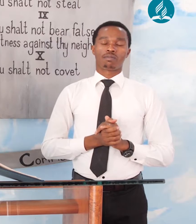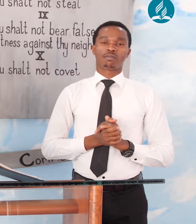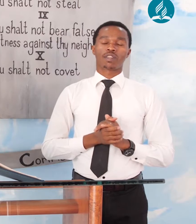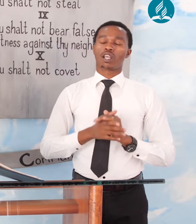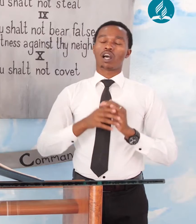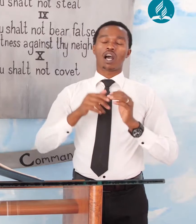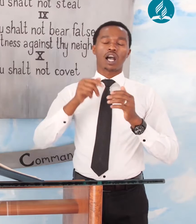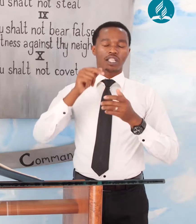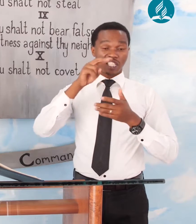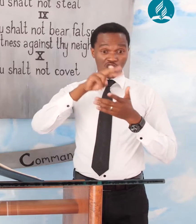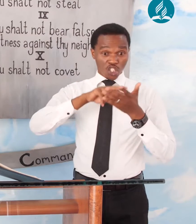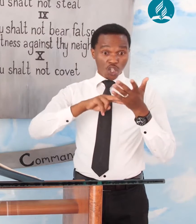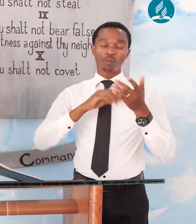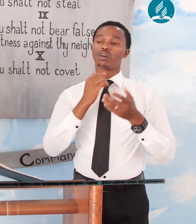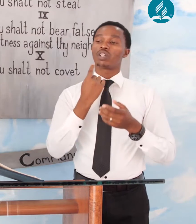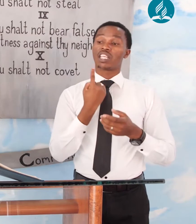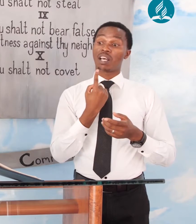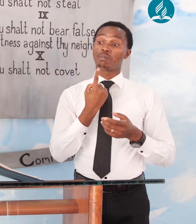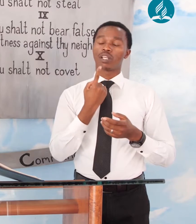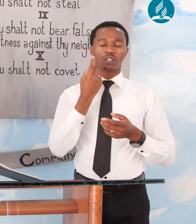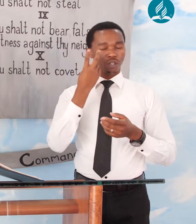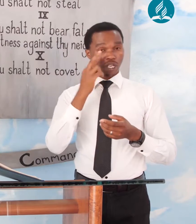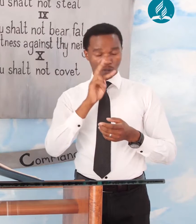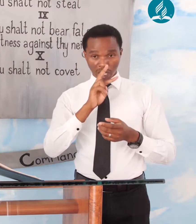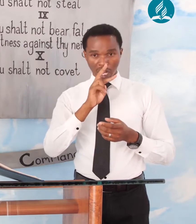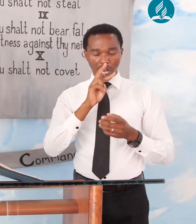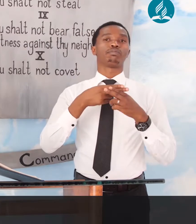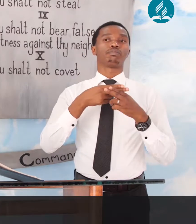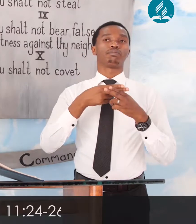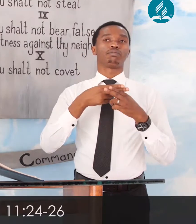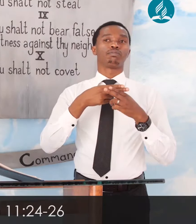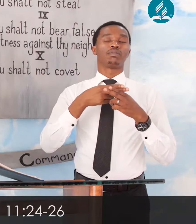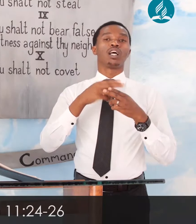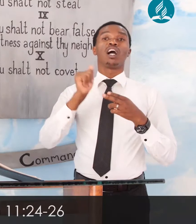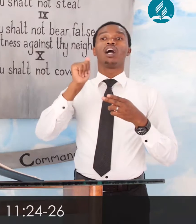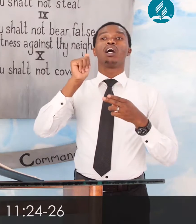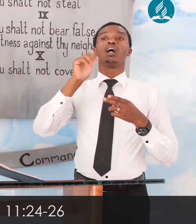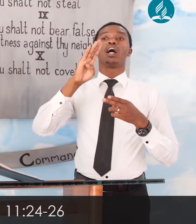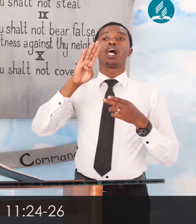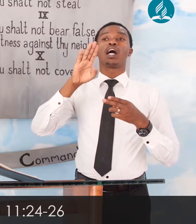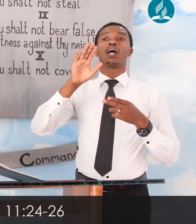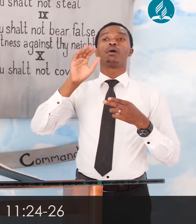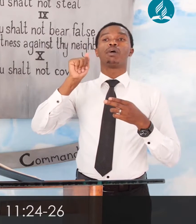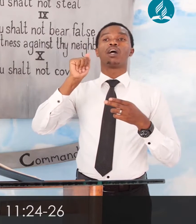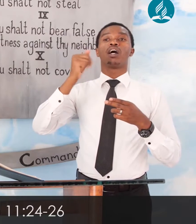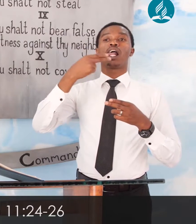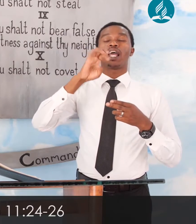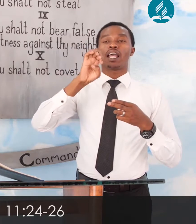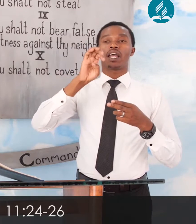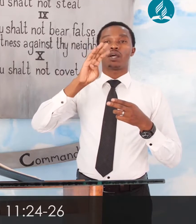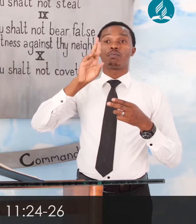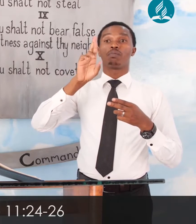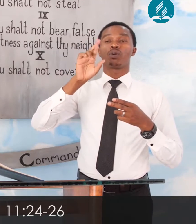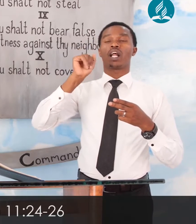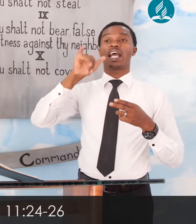Isomo ry'urufunguzo turarisanga mu gitabo cy'Abaheburayo igice cya 11,